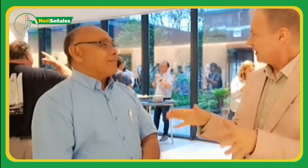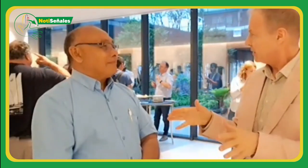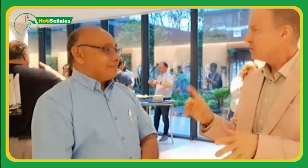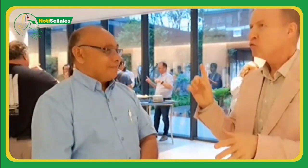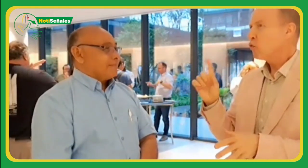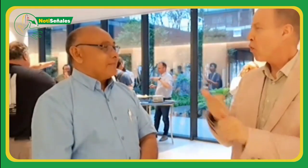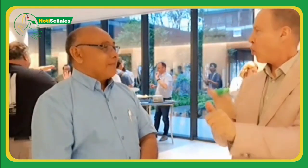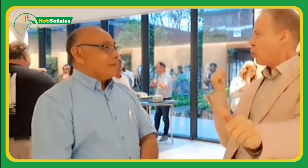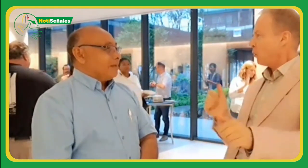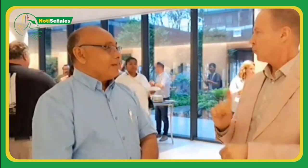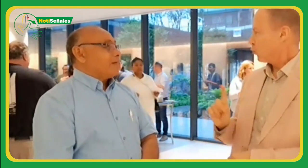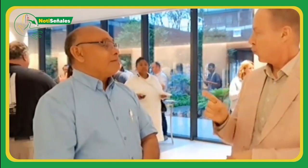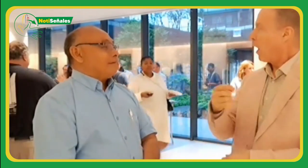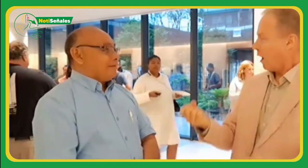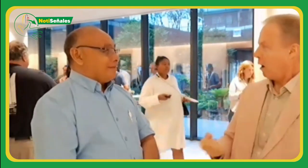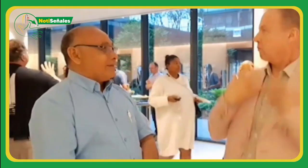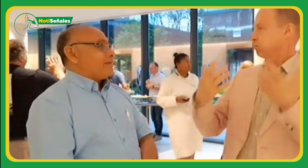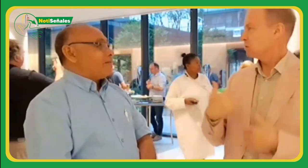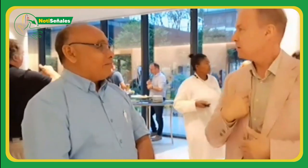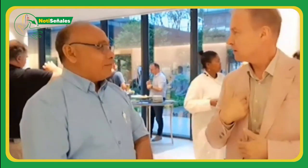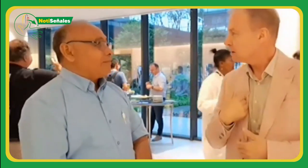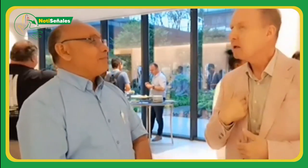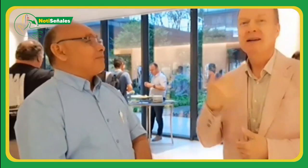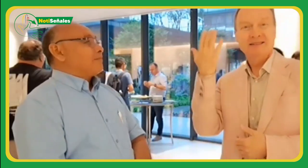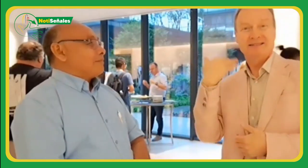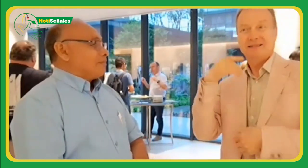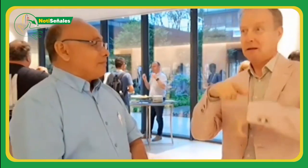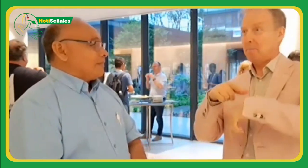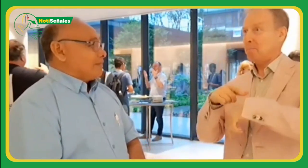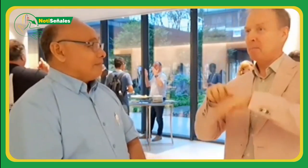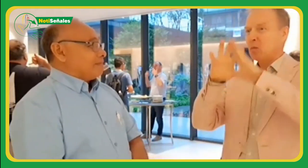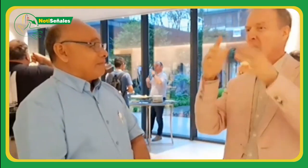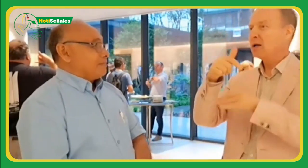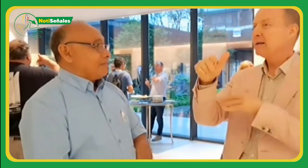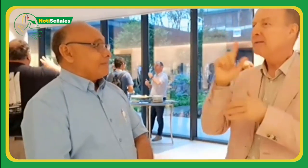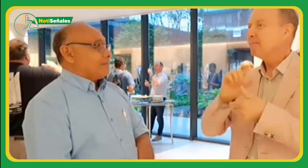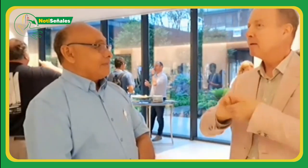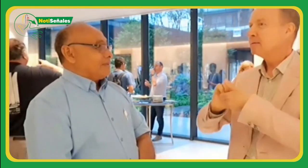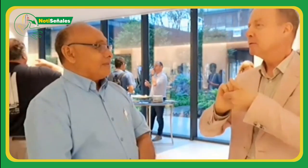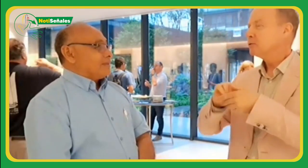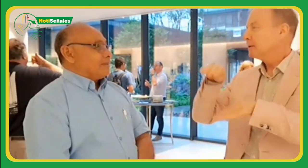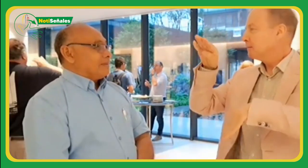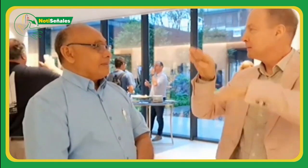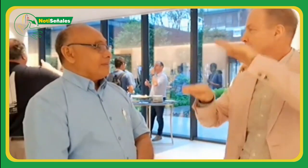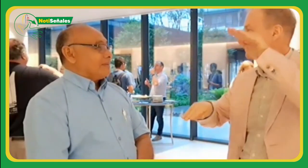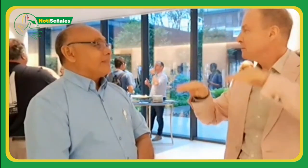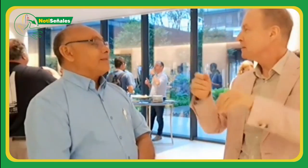y traductores tenían unas bases muy buenas no estaban tan alejados Esto me sorprendió en ese momento la situación de las asociaciones